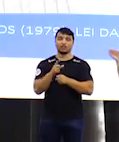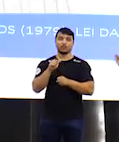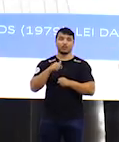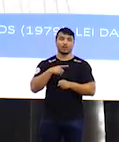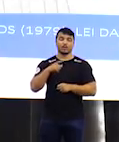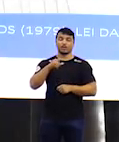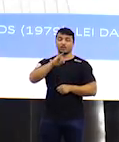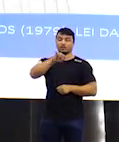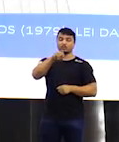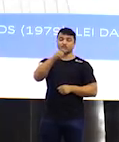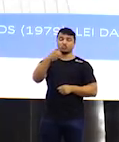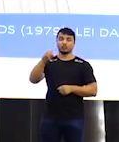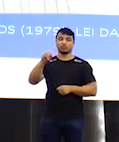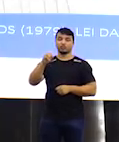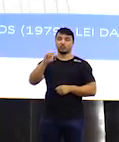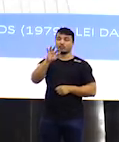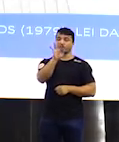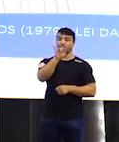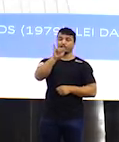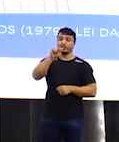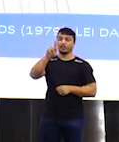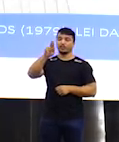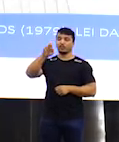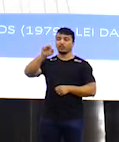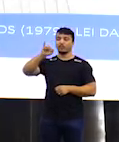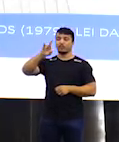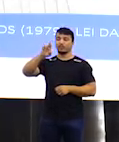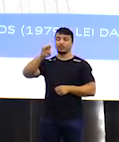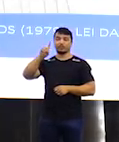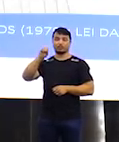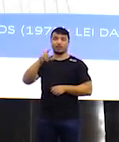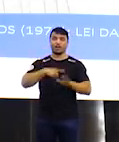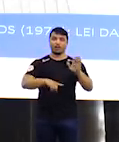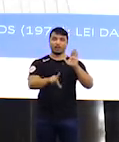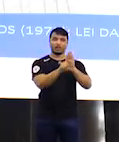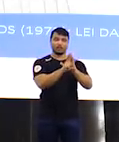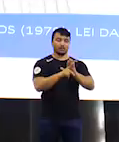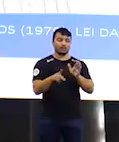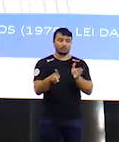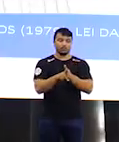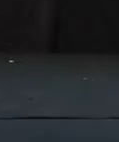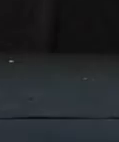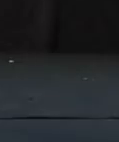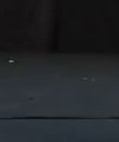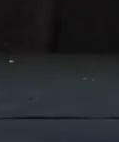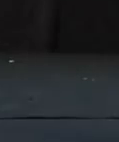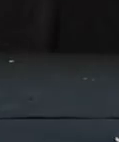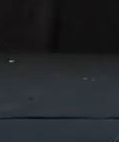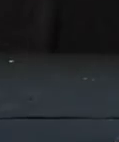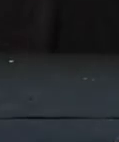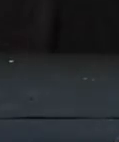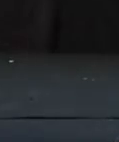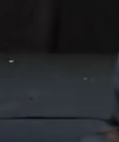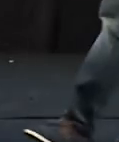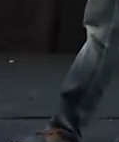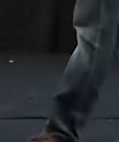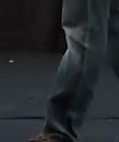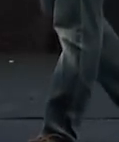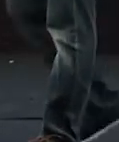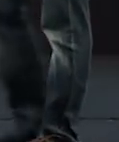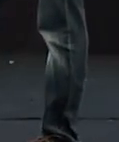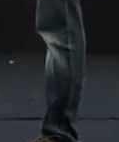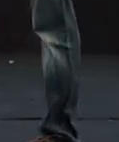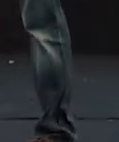que João Batista Figueiredo abriu no Brasil a lei da anistia,